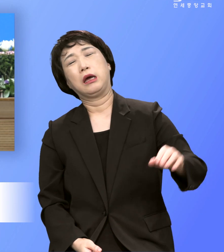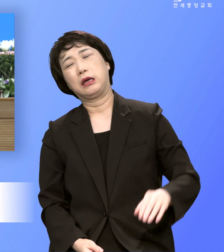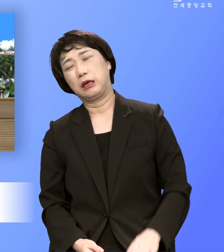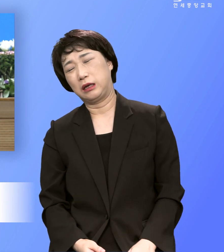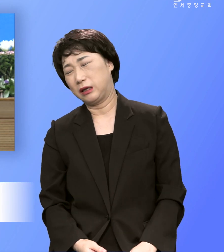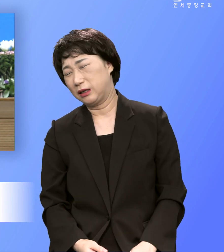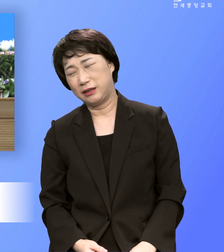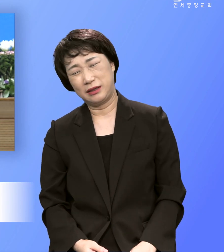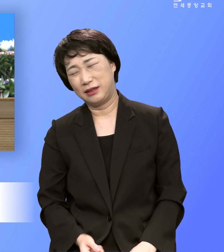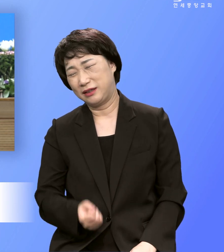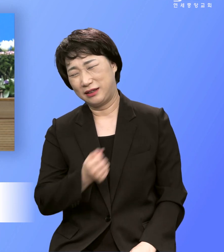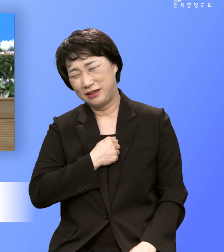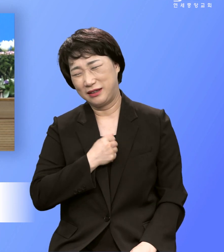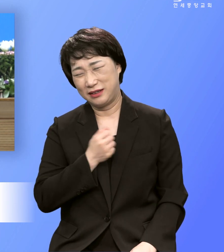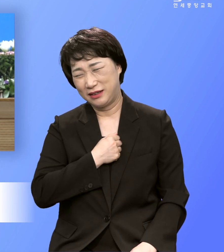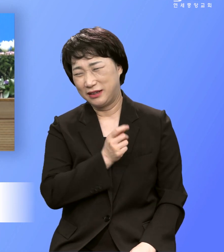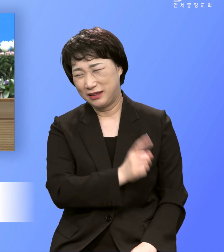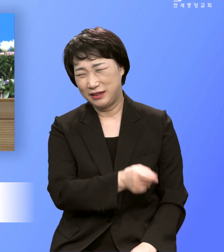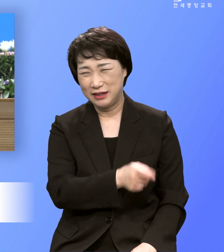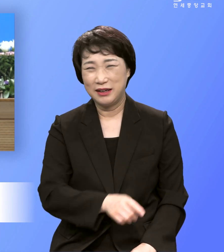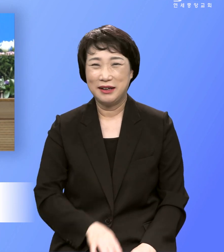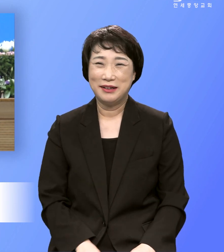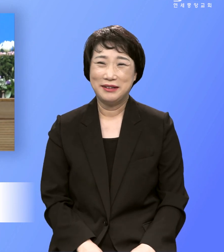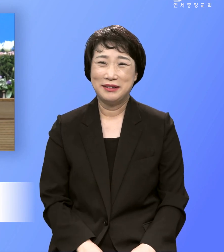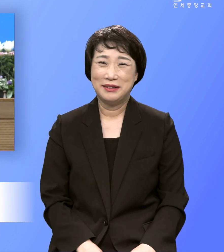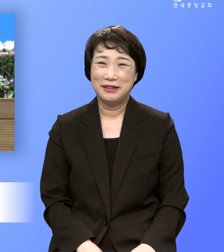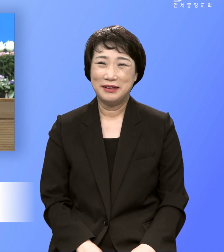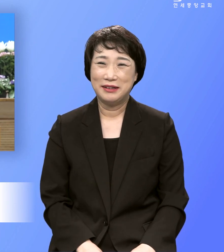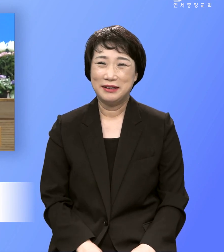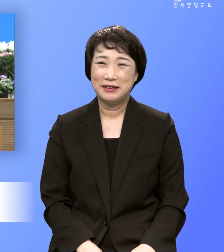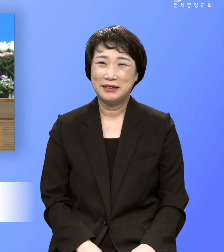아이고 참말로 답답한 것들 진짜.